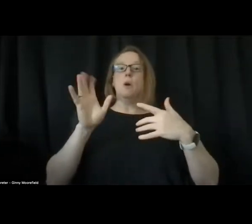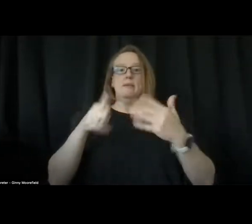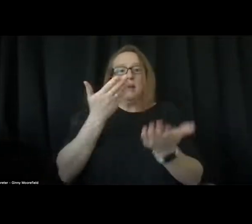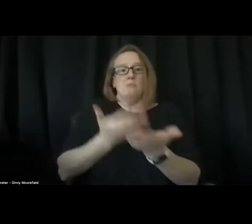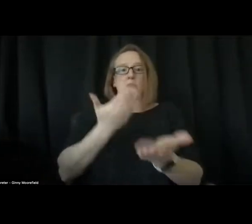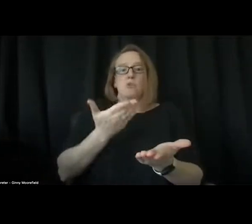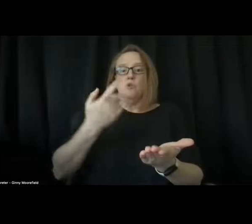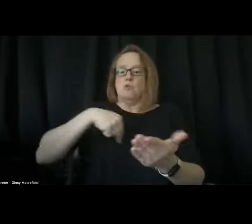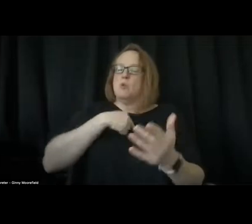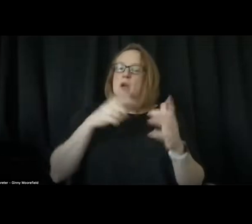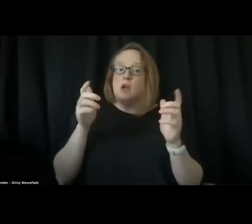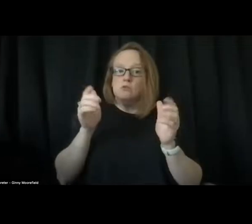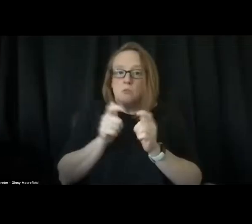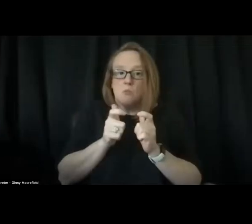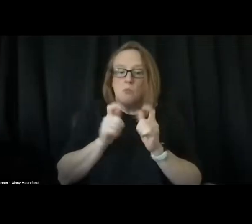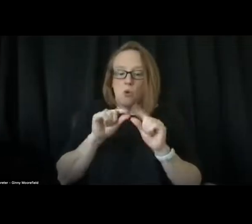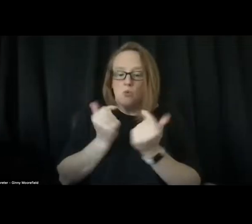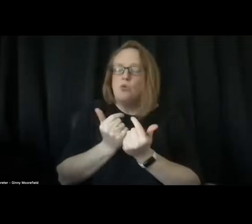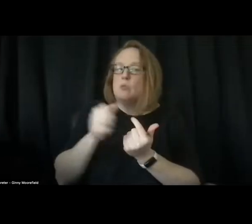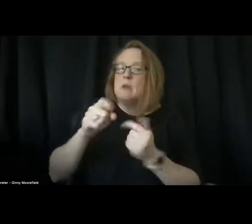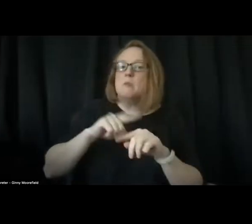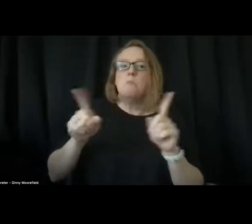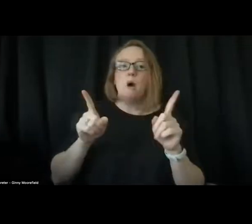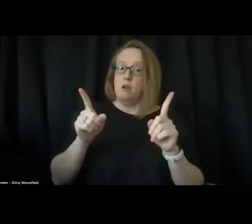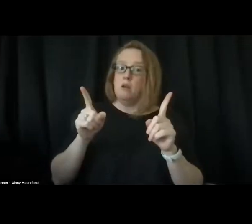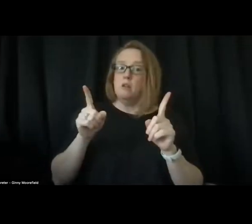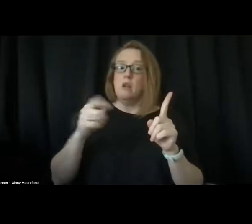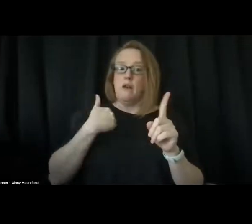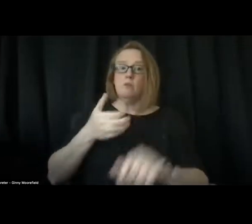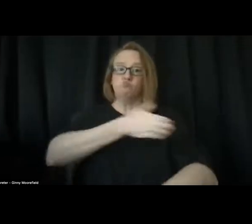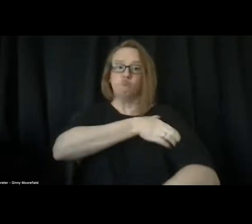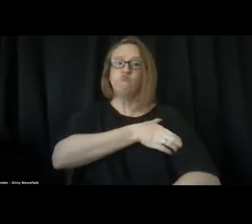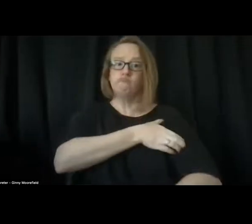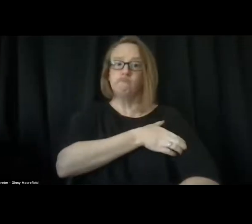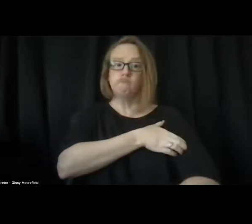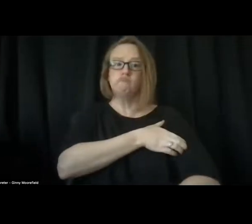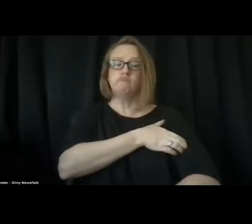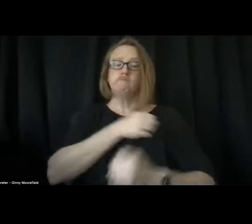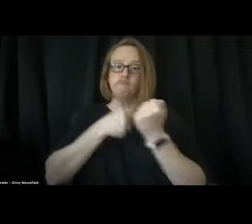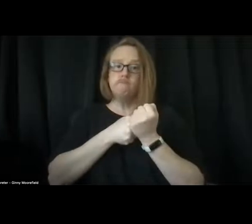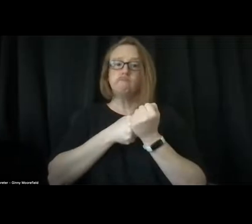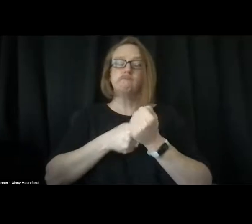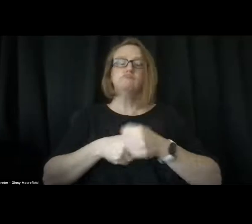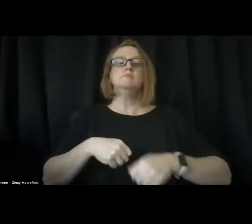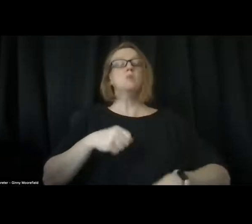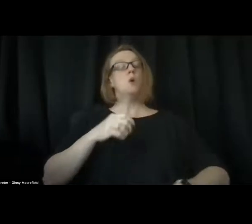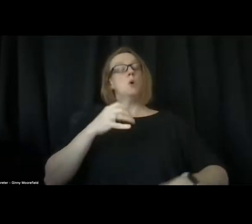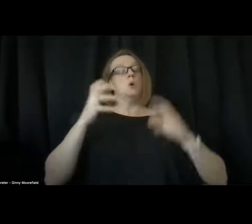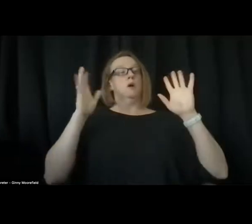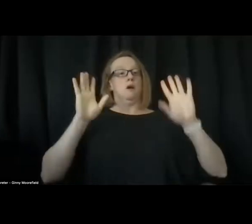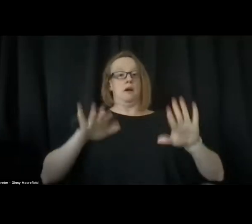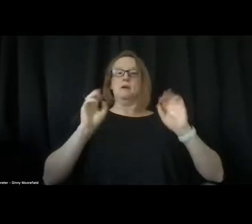el cambio nunca hay que quitar valor al poder de los individuos individuos como nosotros aquí habiendo dicho esto es mi honor es mi